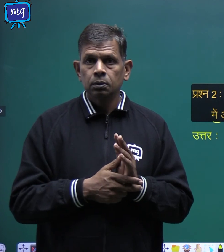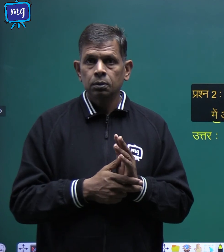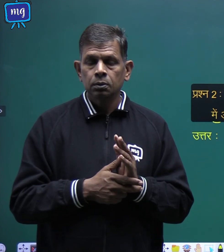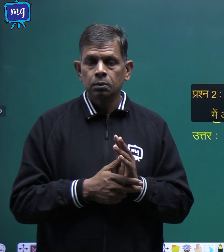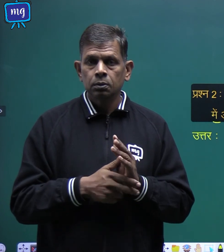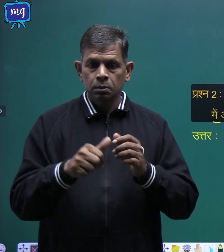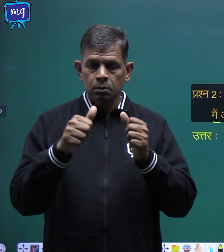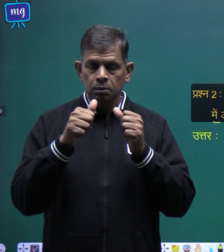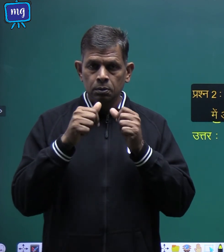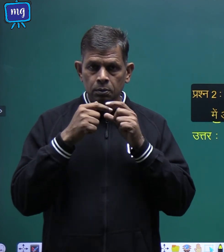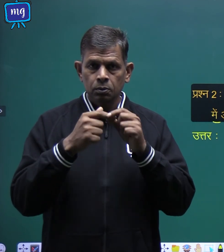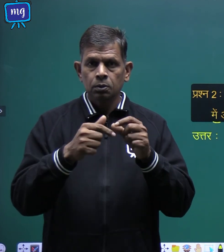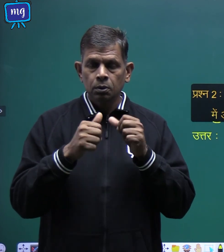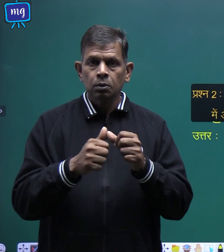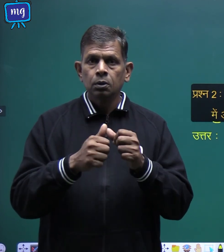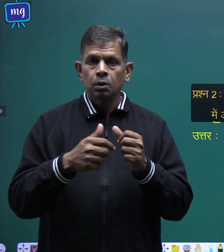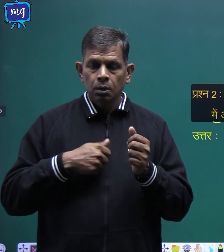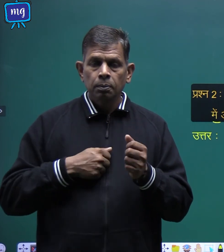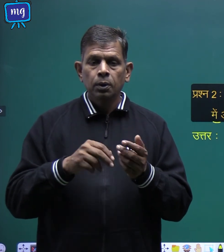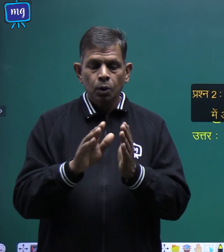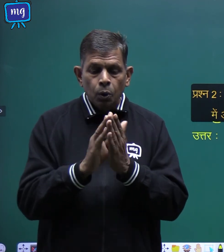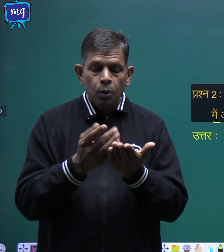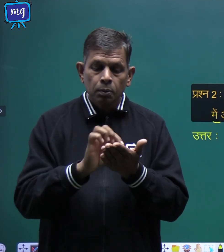प्रश्न उत्तर कॉपी में लिखना